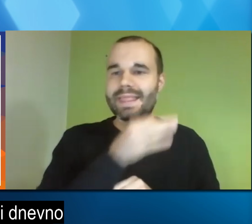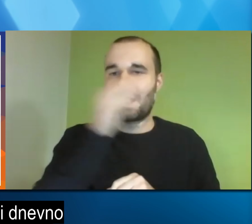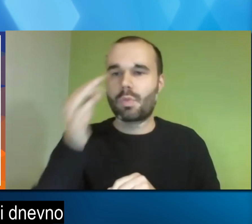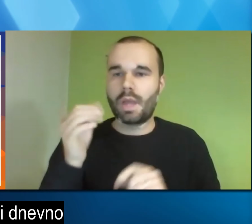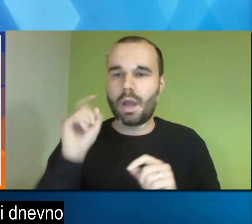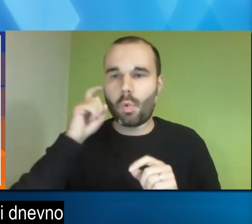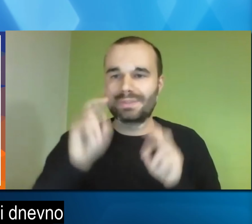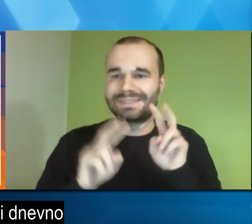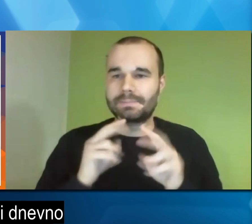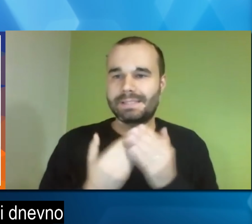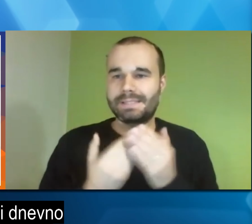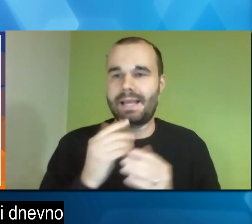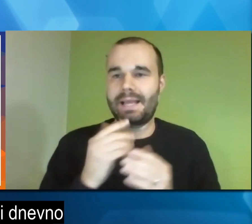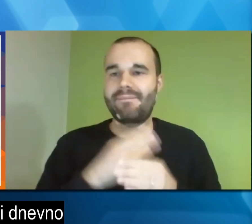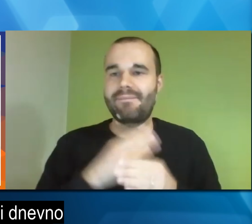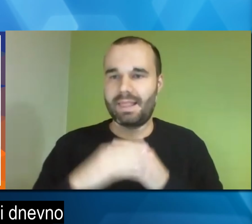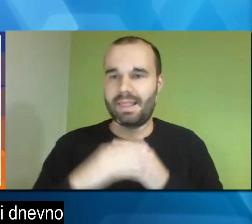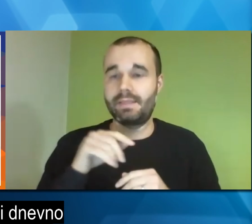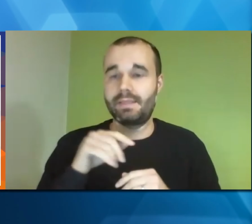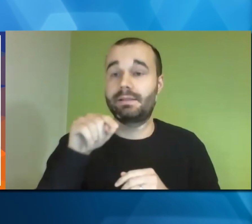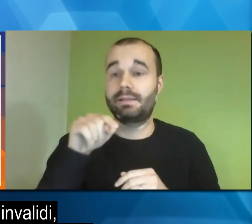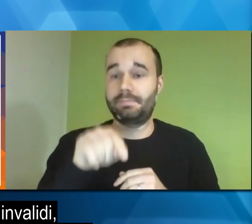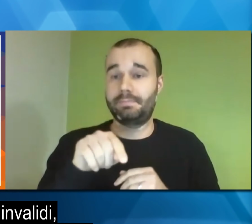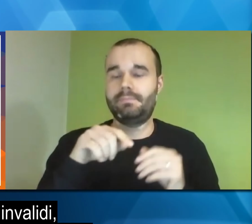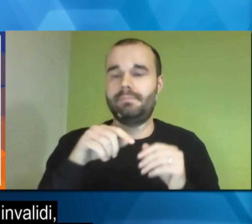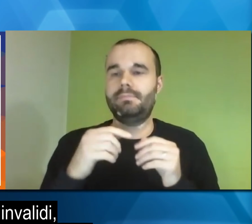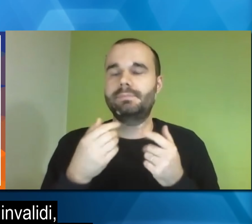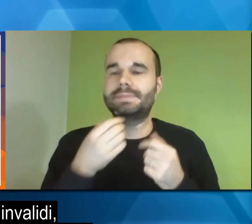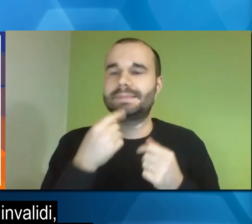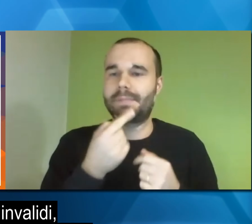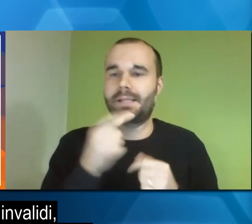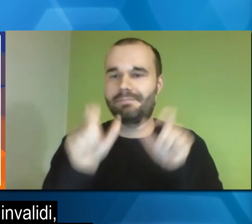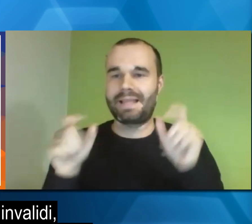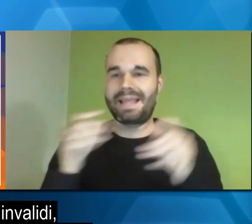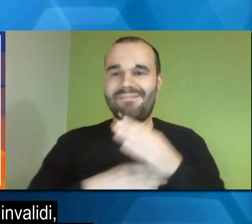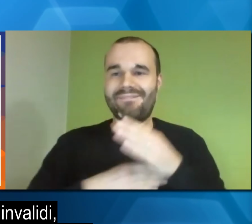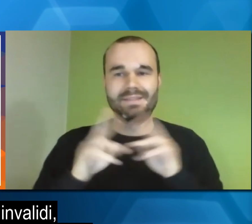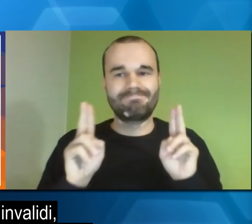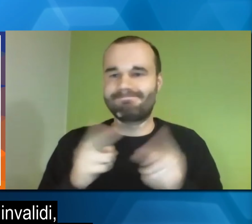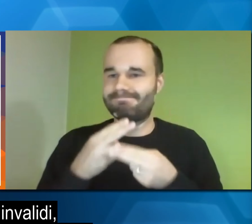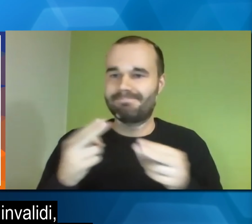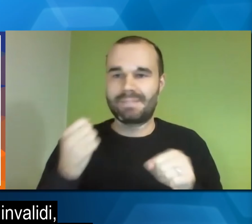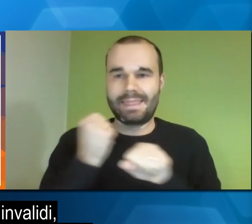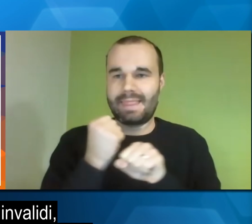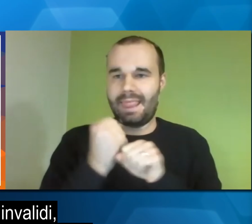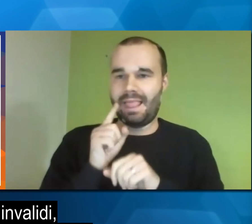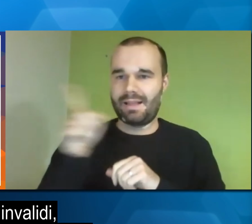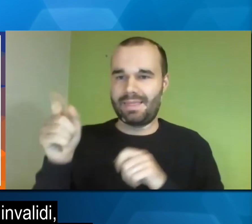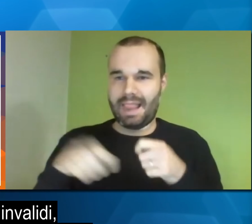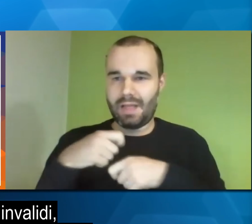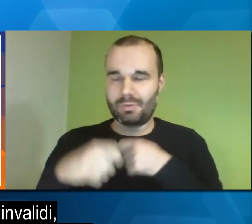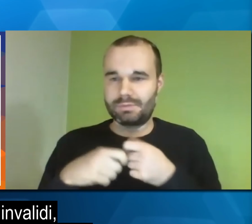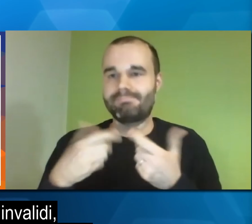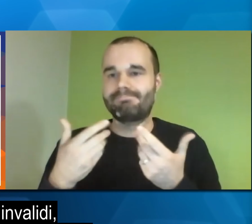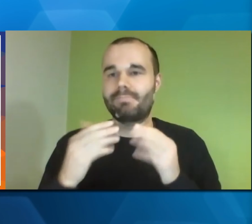HFS nudi tudi dnevno oskrbo za invalide. To pomeni, da to so invalidi,